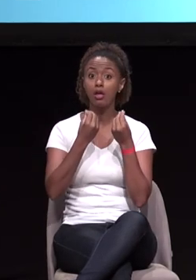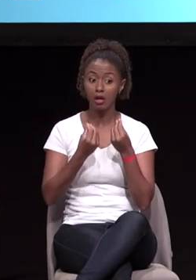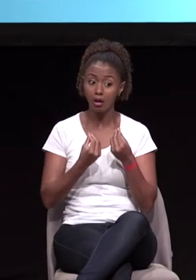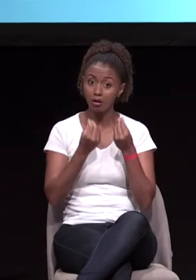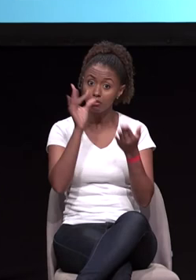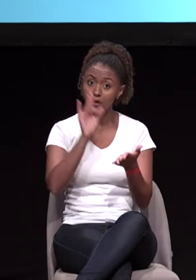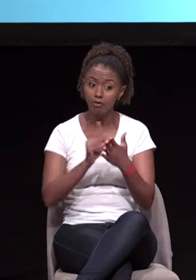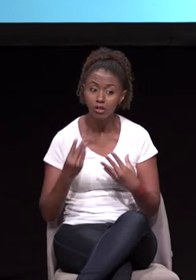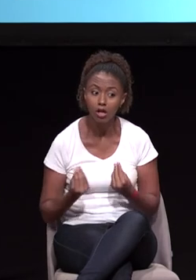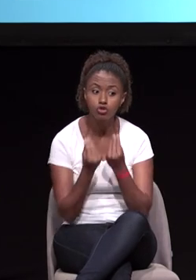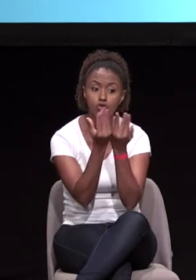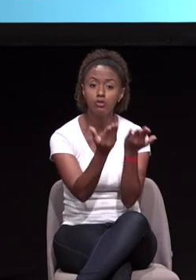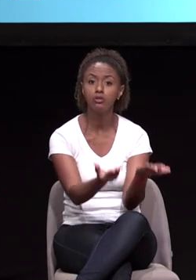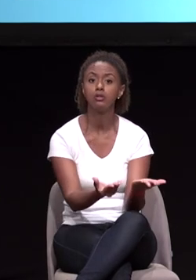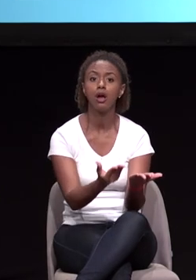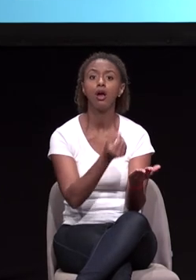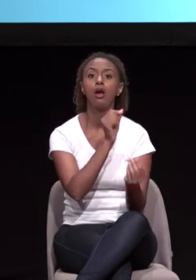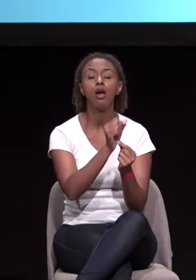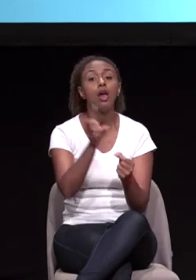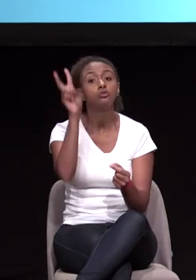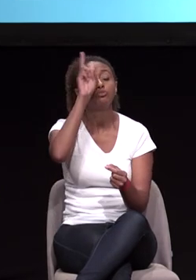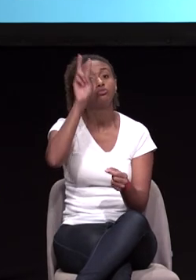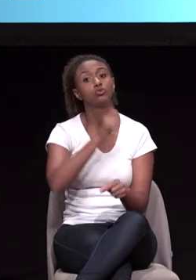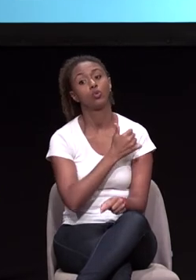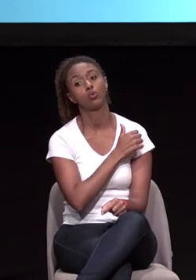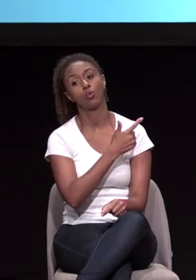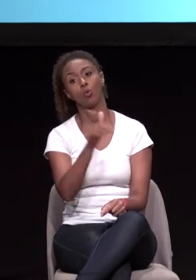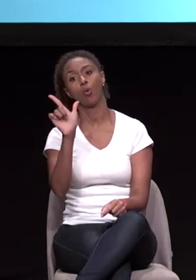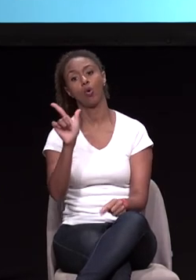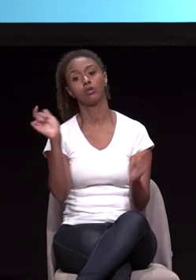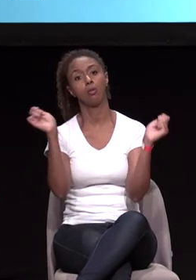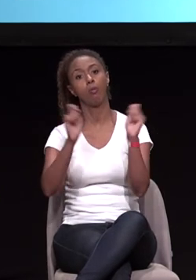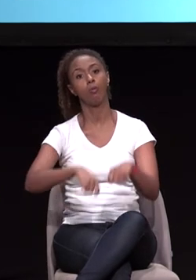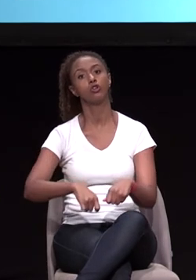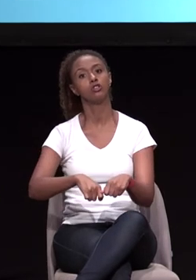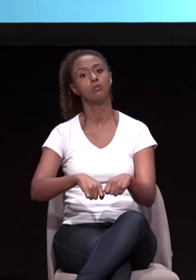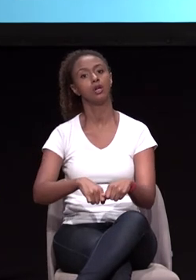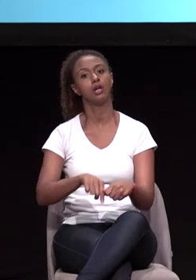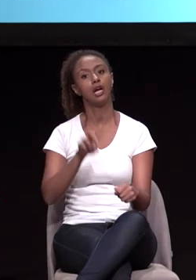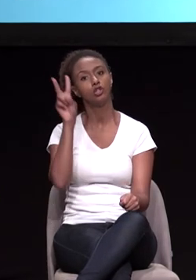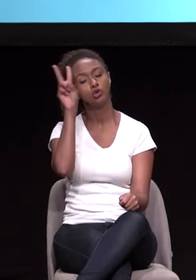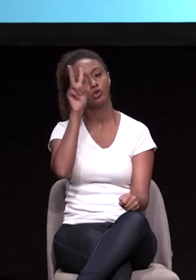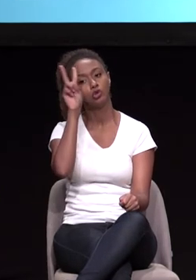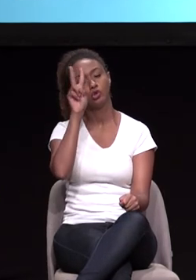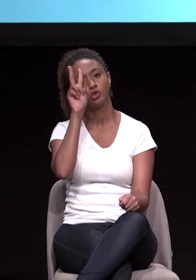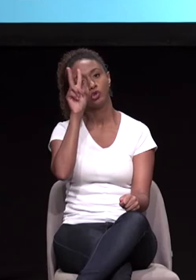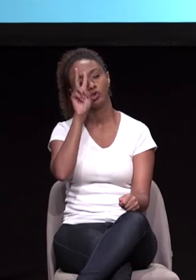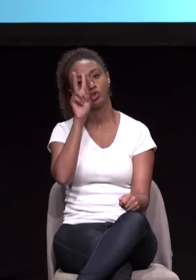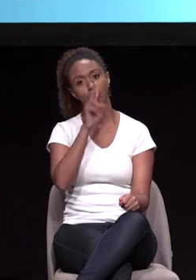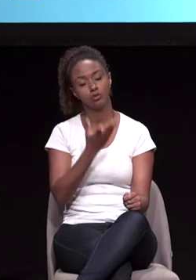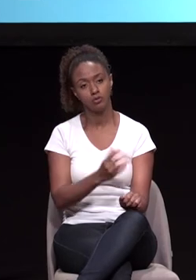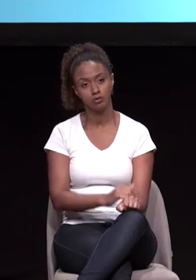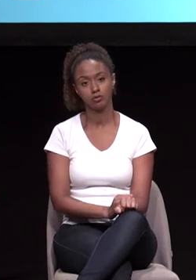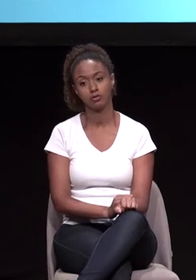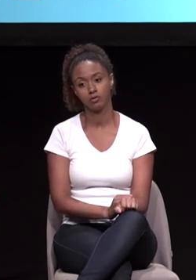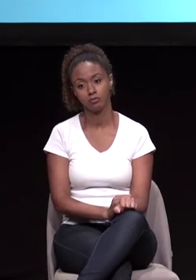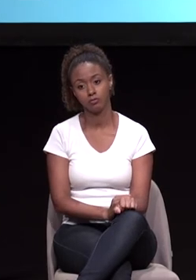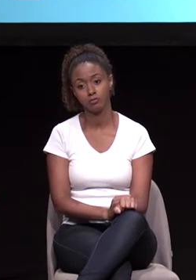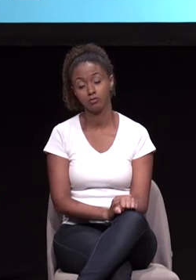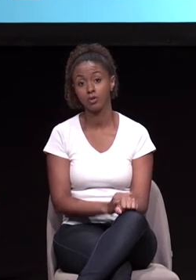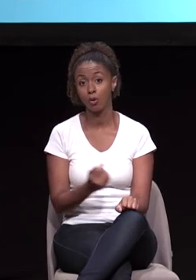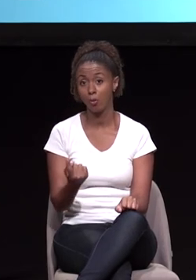a uma espécie de outra nação uma outra possibilidade interpretativa né então tanto no caso do primeiro